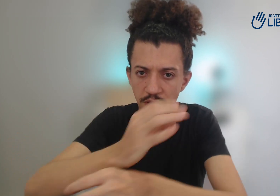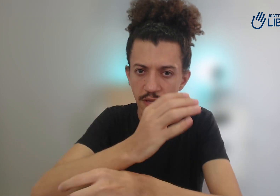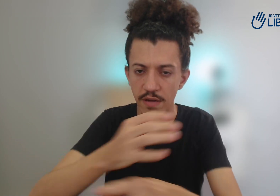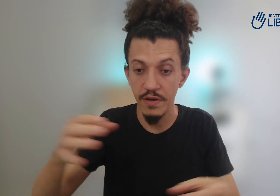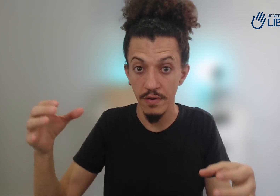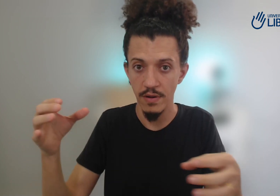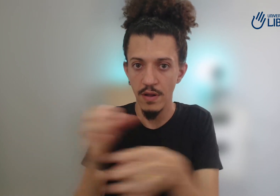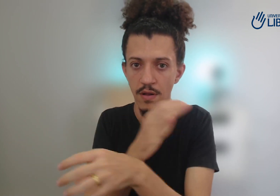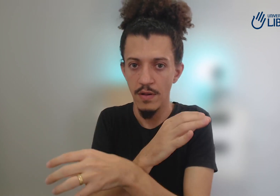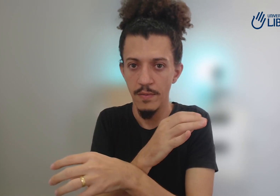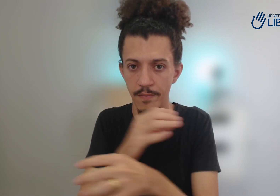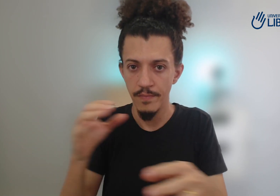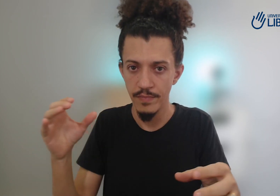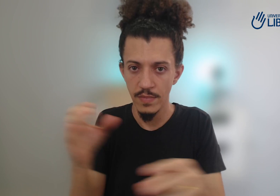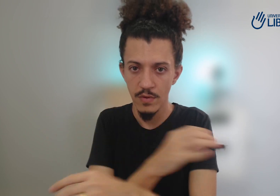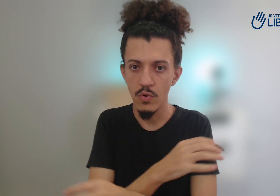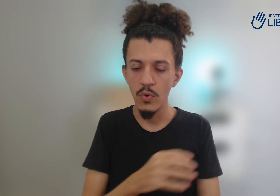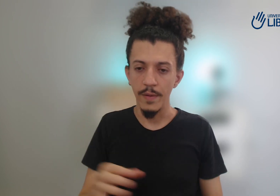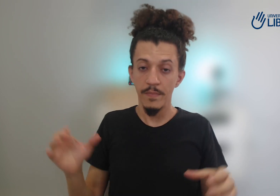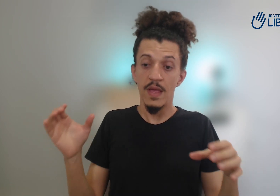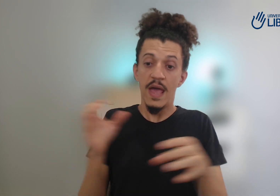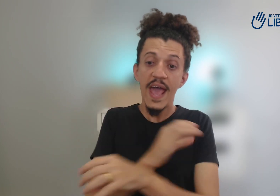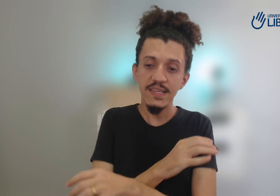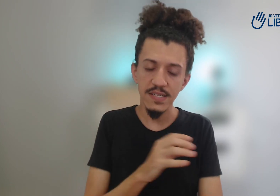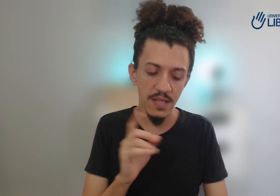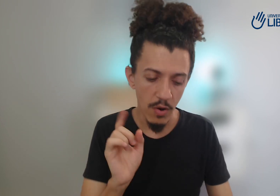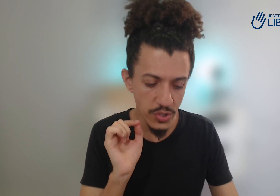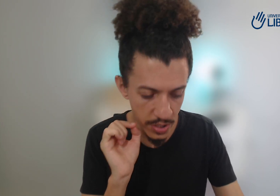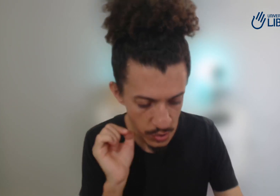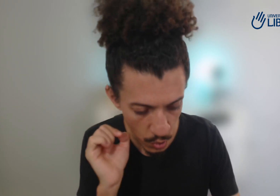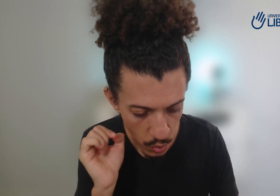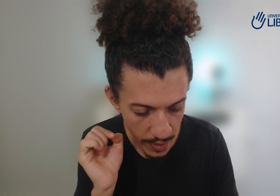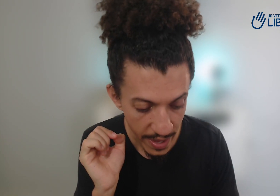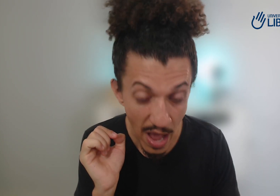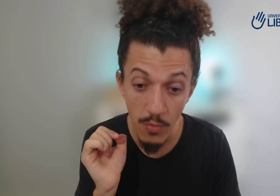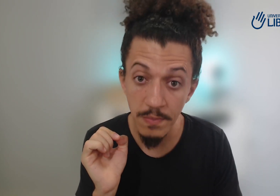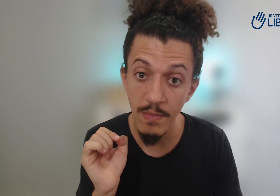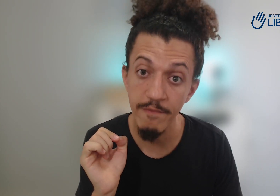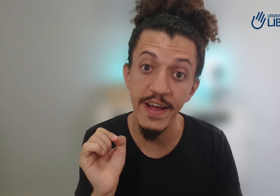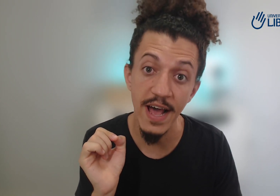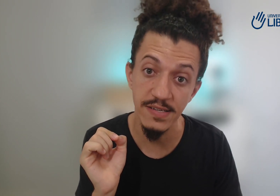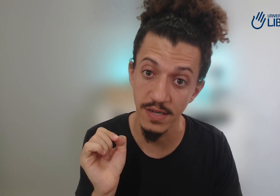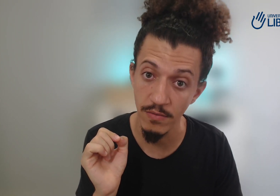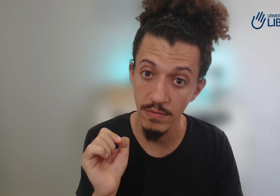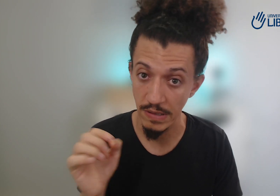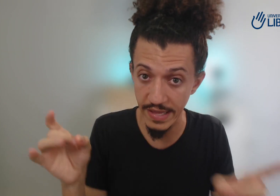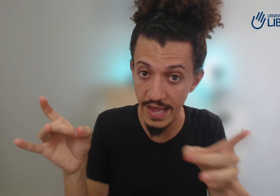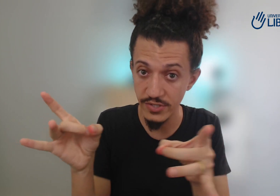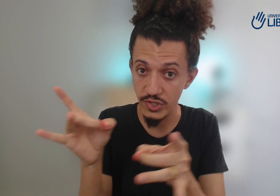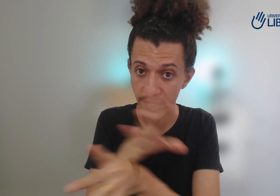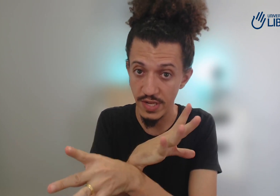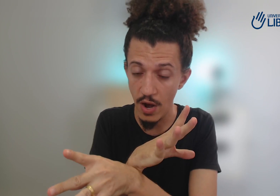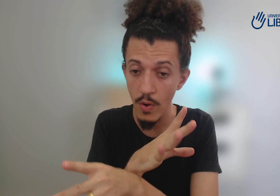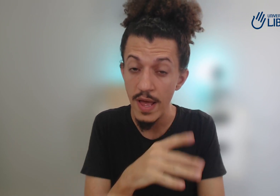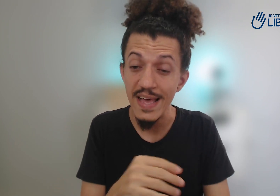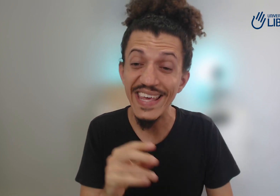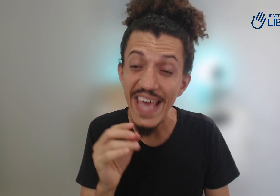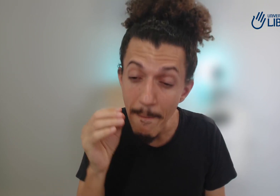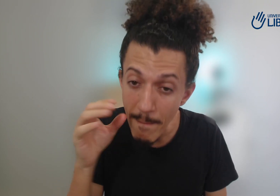tá vendo? Concluir. Esse sinal de concluir é uma variação deste sinal, que